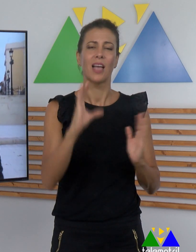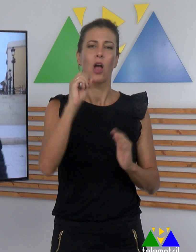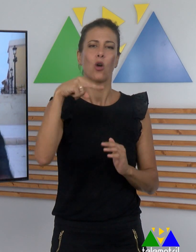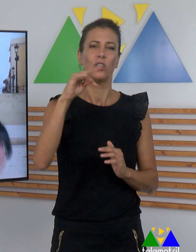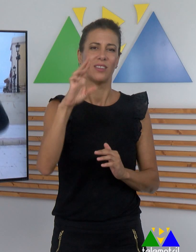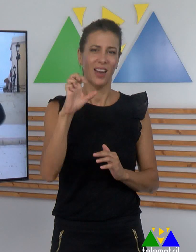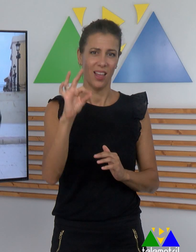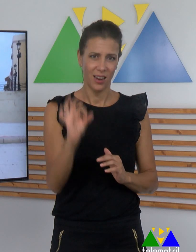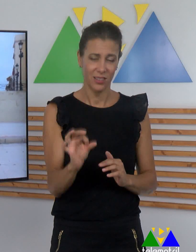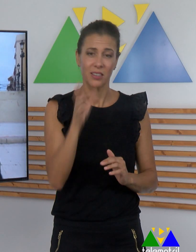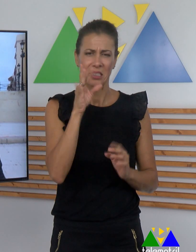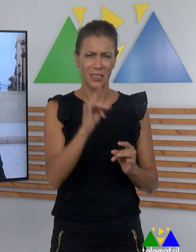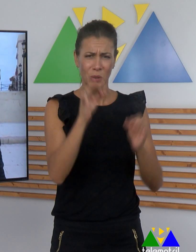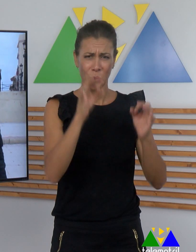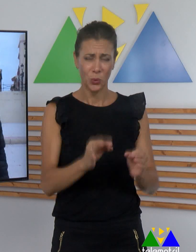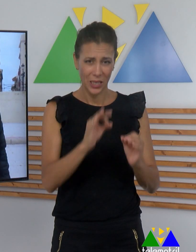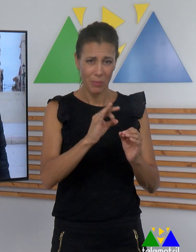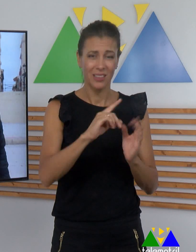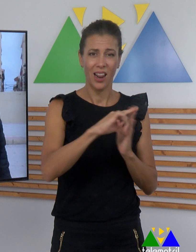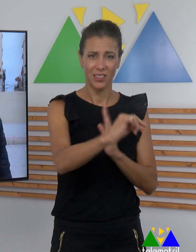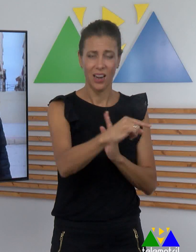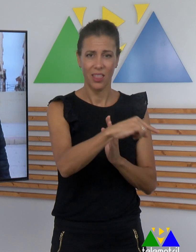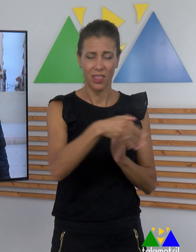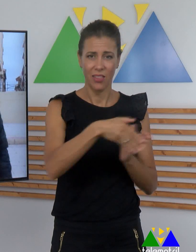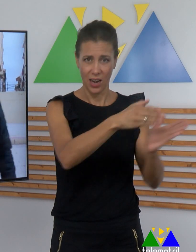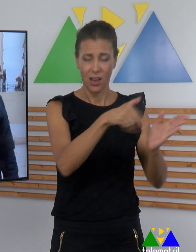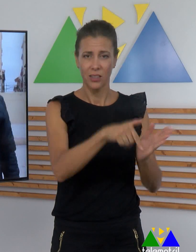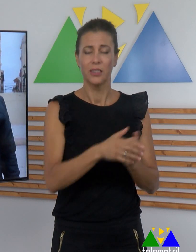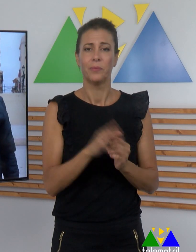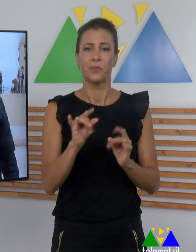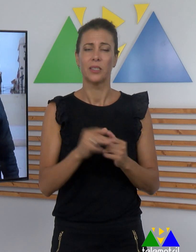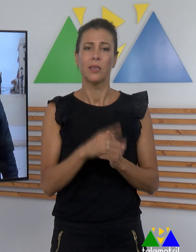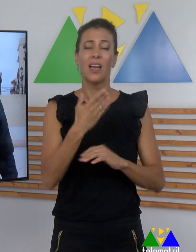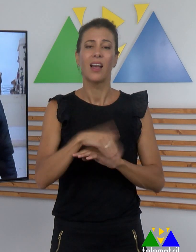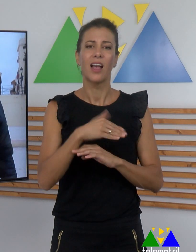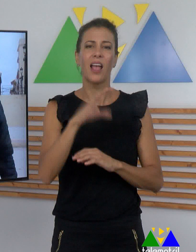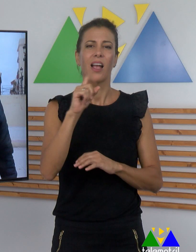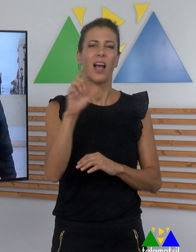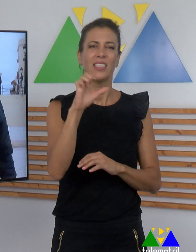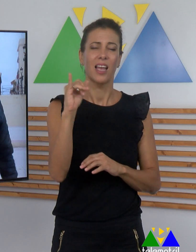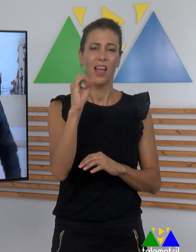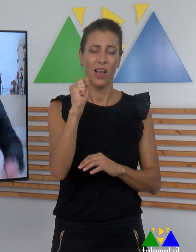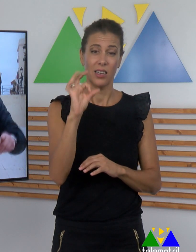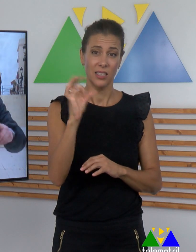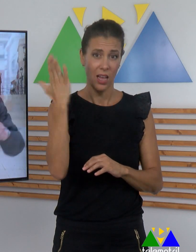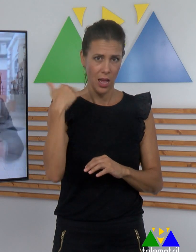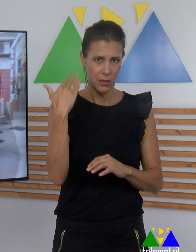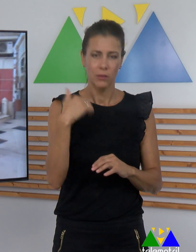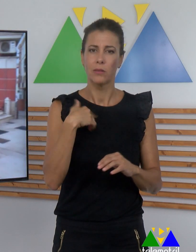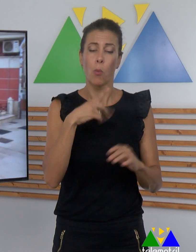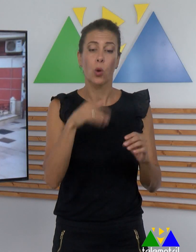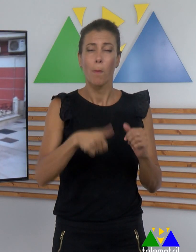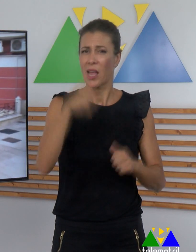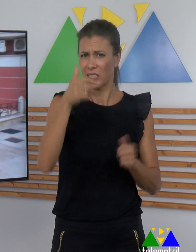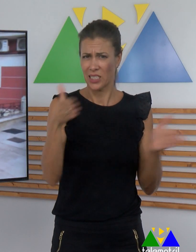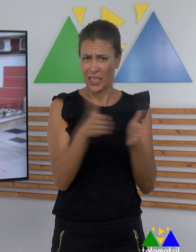Contreras, justamente aquí al lado, en la salida. Esta calle se llamó Calleja del Panteón, como decíamos, es mucho más estrecha que